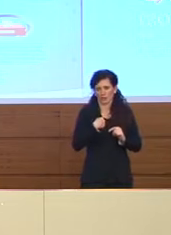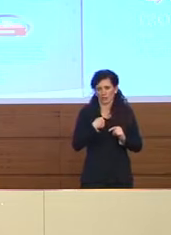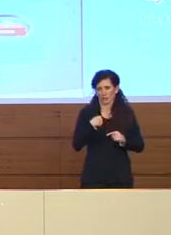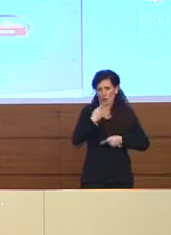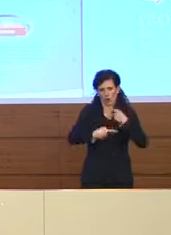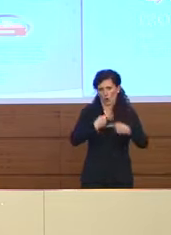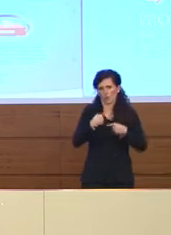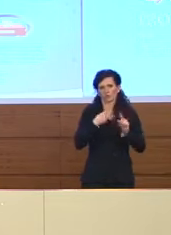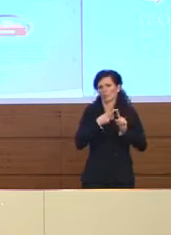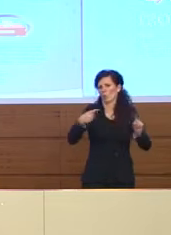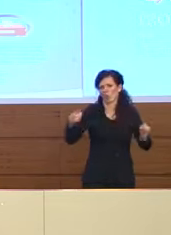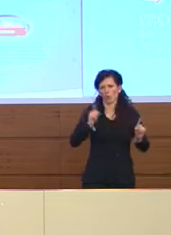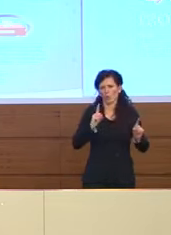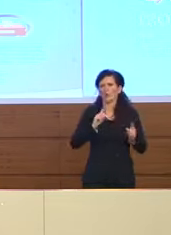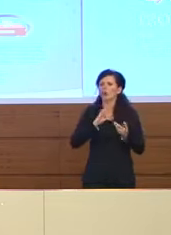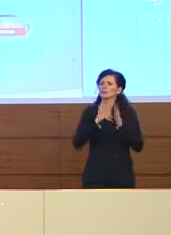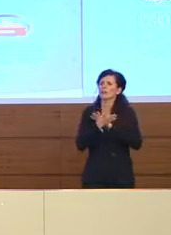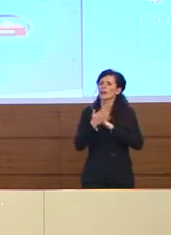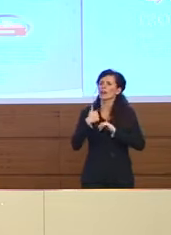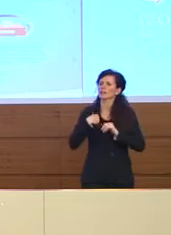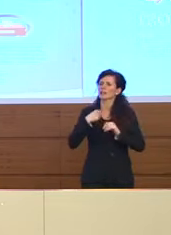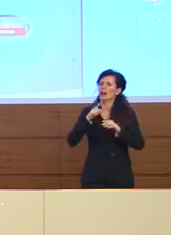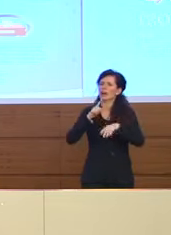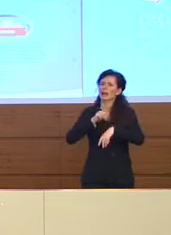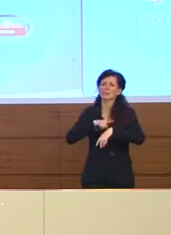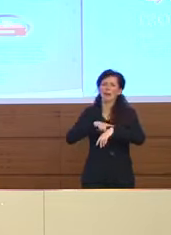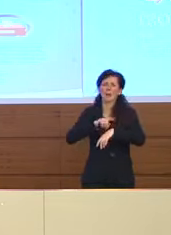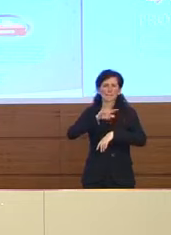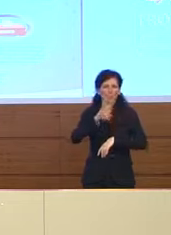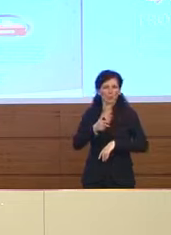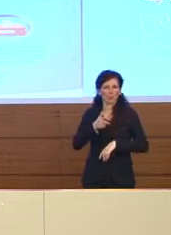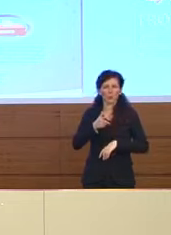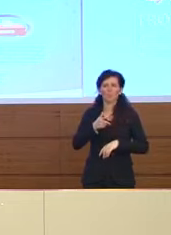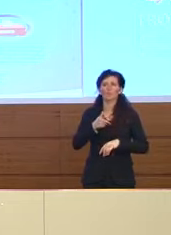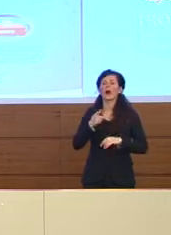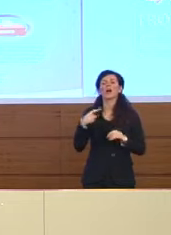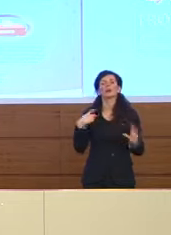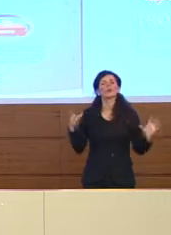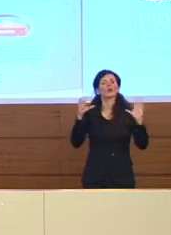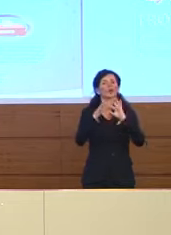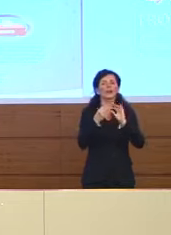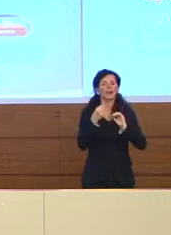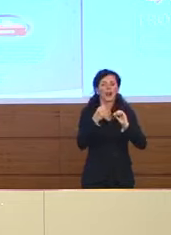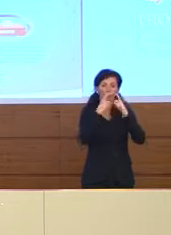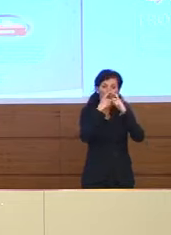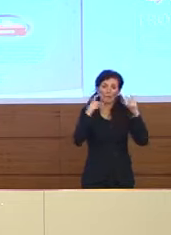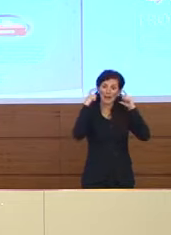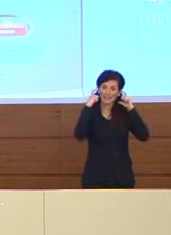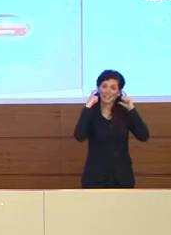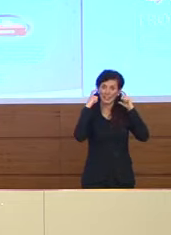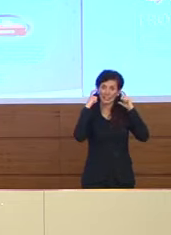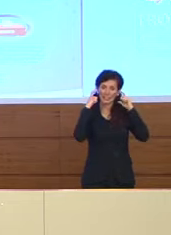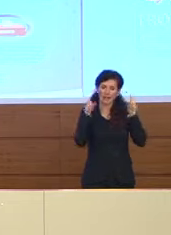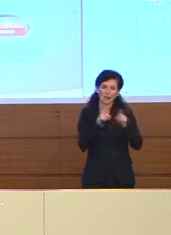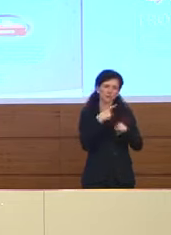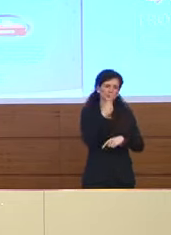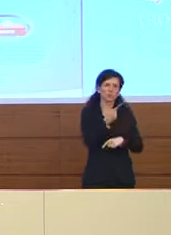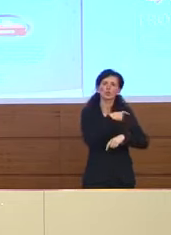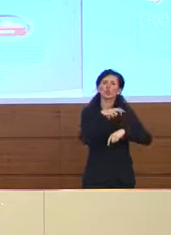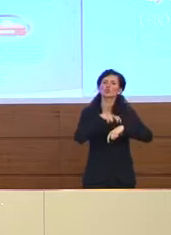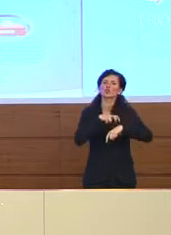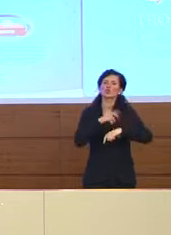spazio alla parte di risposta sulle mascherine del dottor borrelli per ribadire che